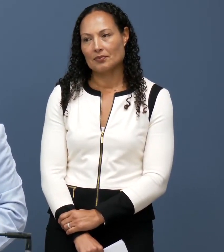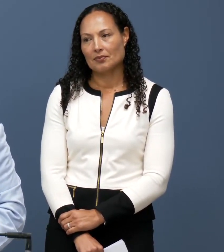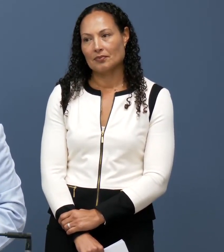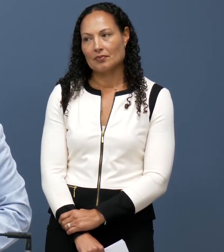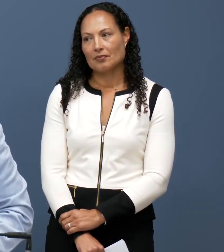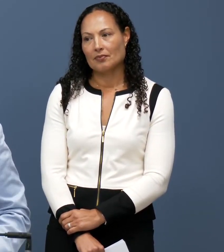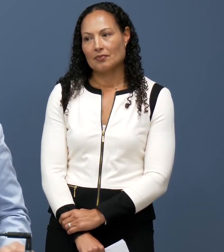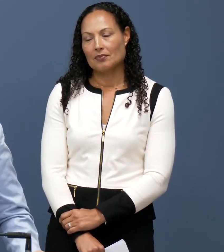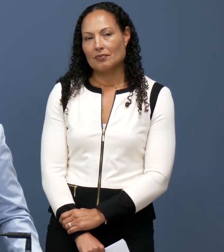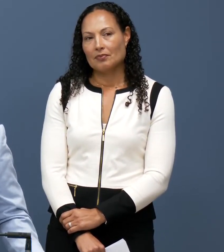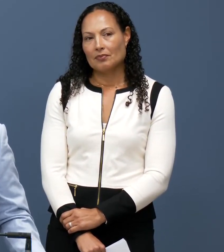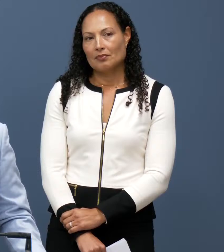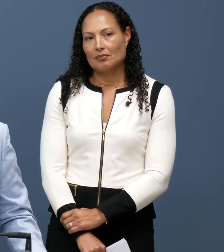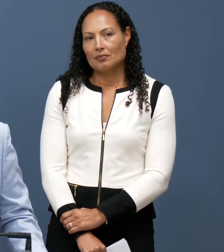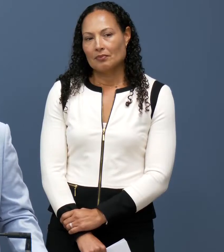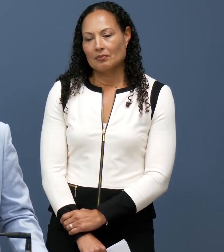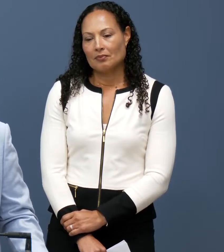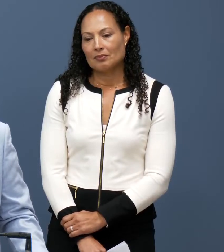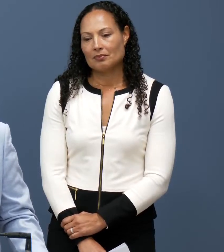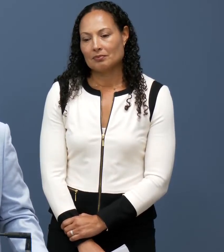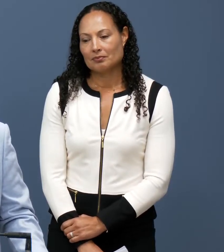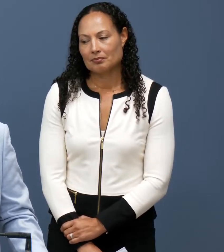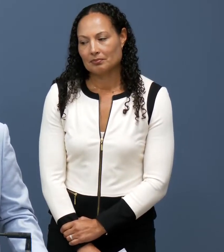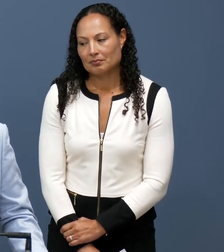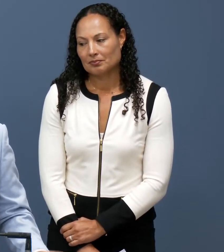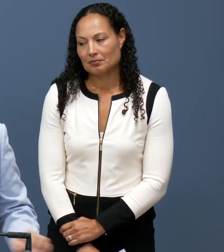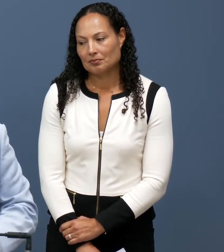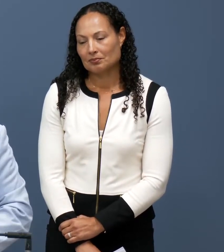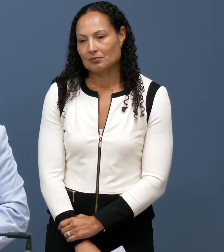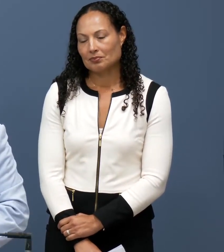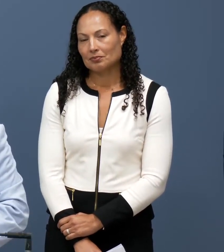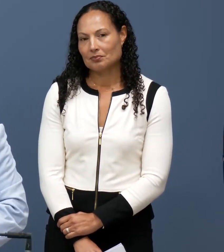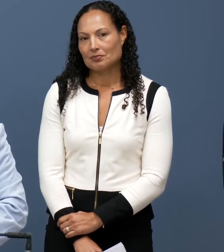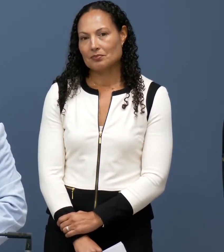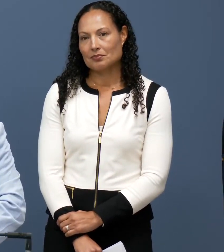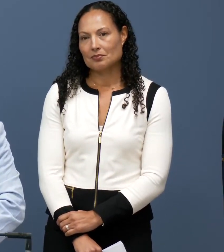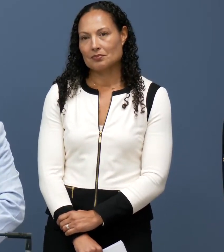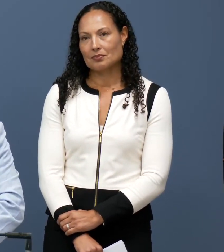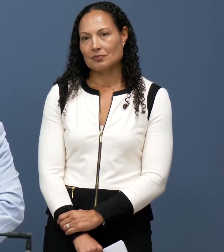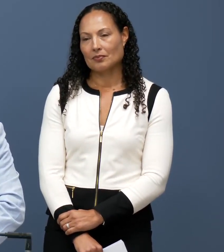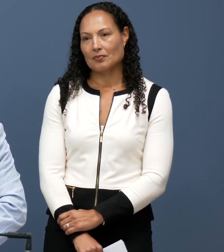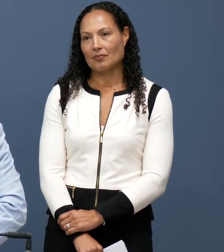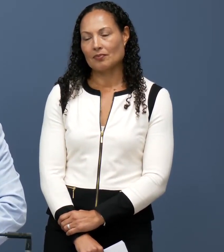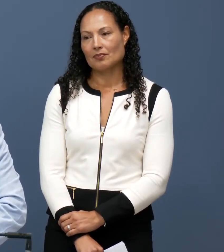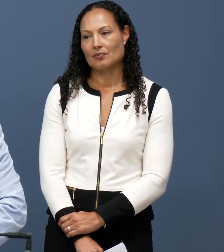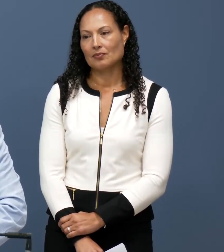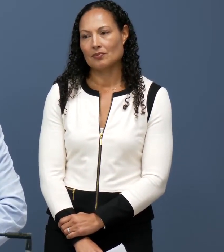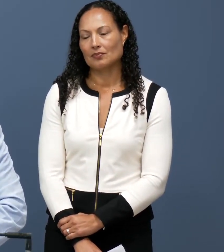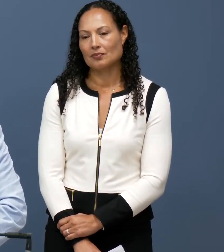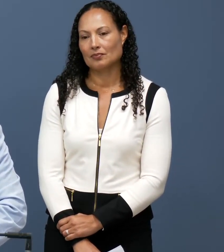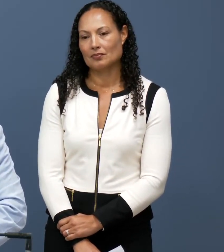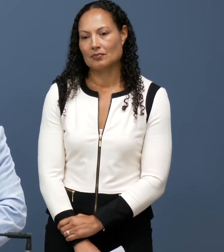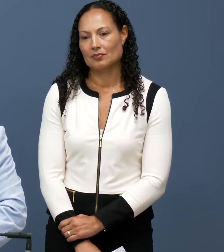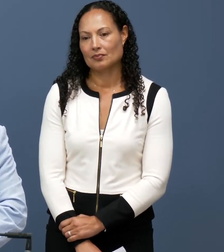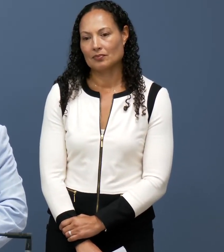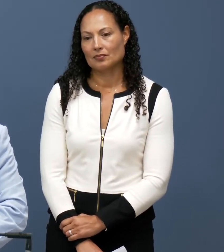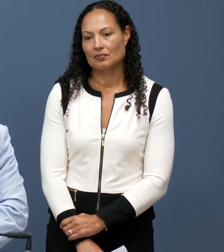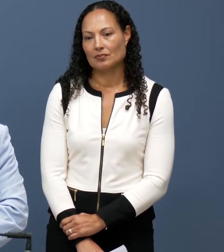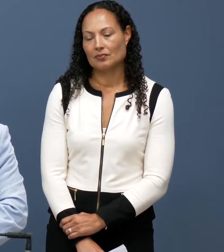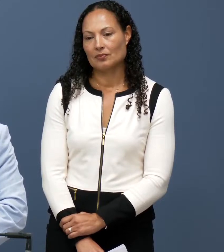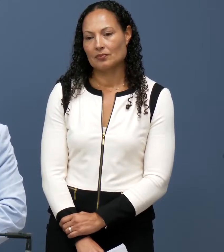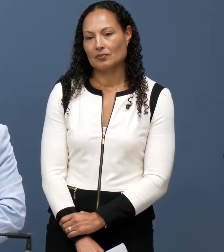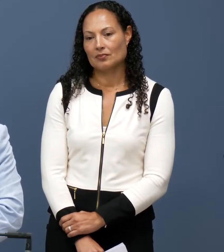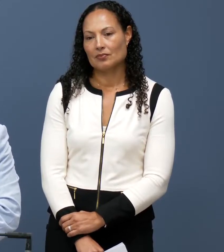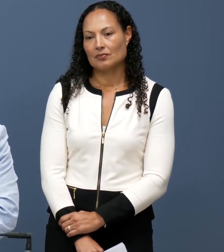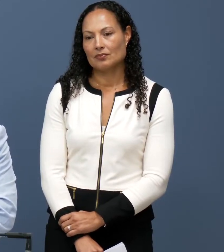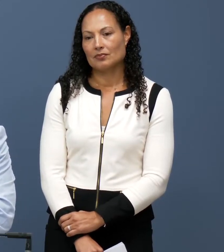មានជាដើមហេតុដែលធ្វើឲ្យយើងមានការដែលត្រូវប្រឹងប្រែងយ៉ាងគំហុកហើយដែលយើងឃើញថាចំនួនប្រជាពលរដ្ឋដែលរងភាពអ